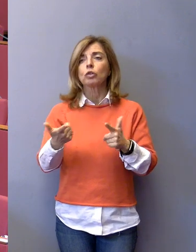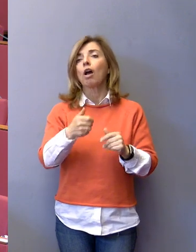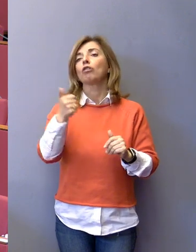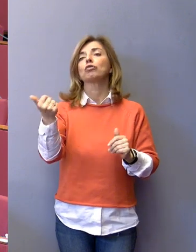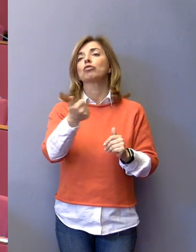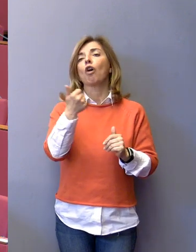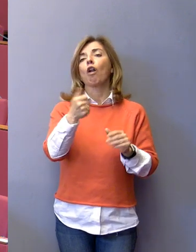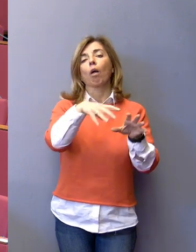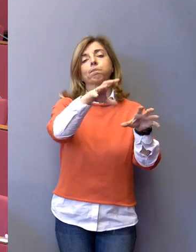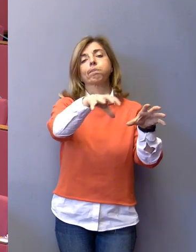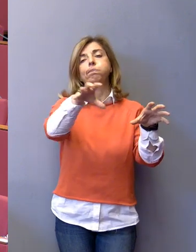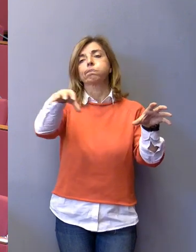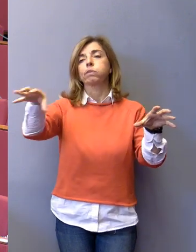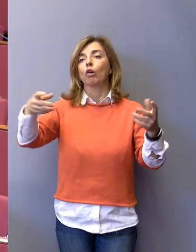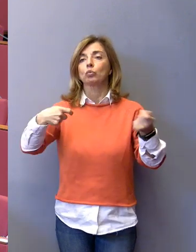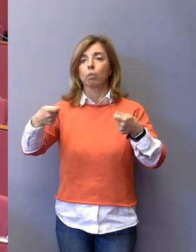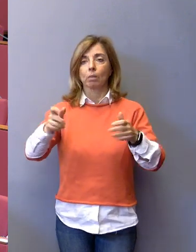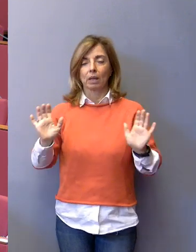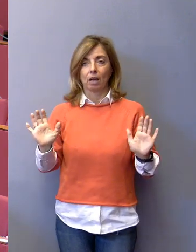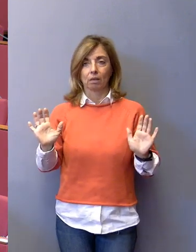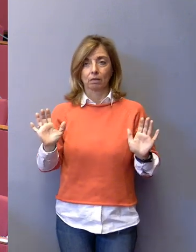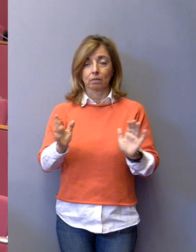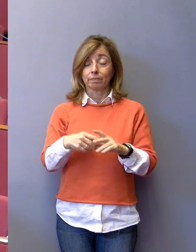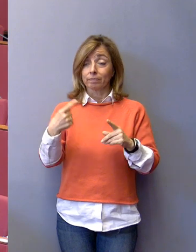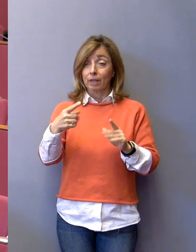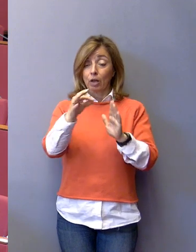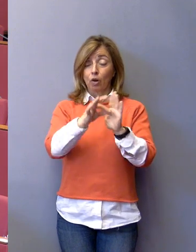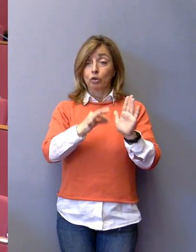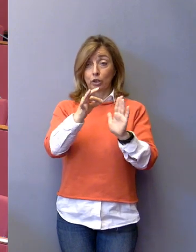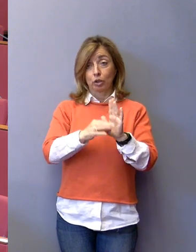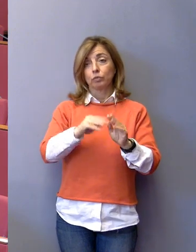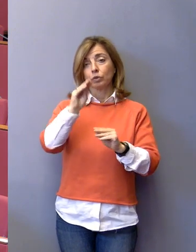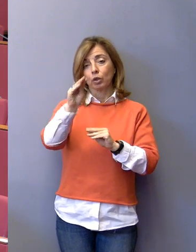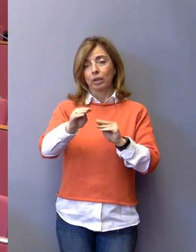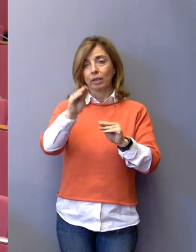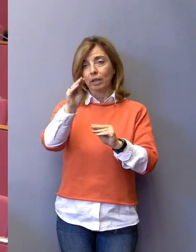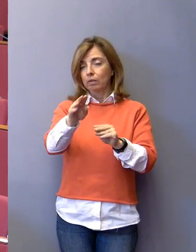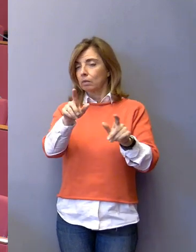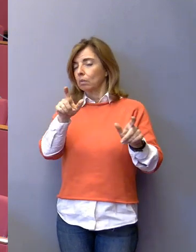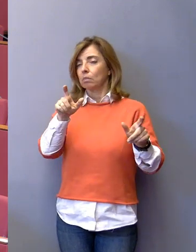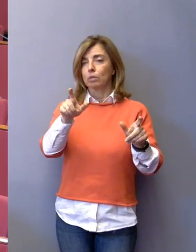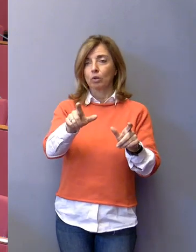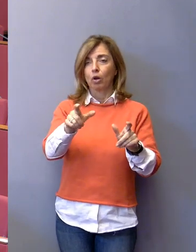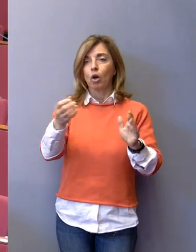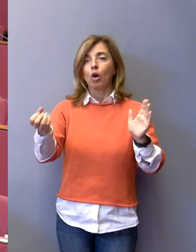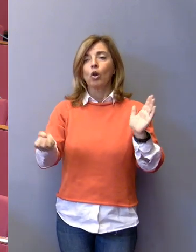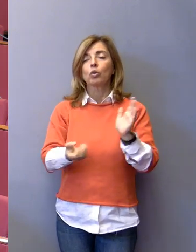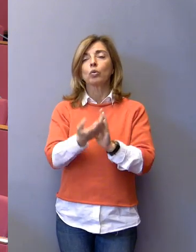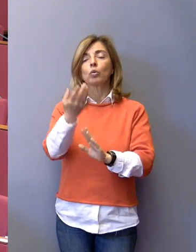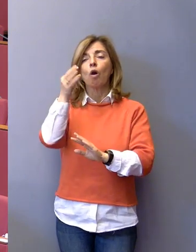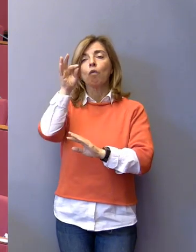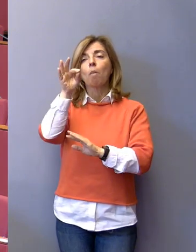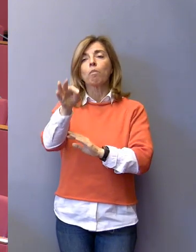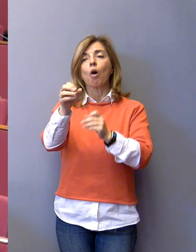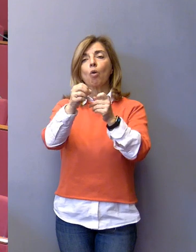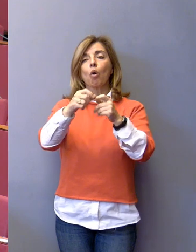con questo ordine del giorno chiedo che si impedisca il nuovo nascente dichiarato Polo Urbano una